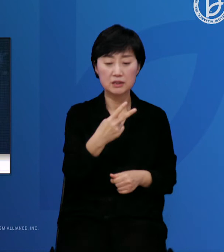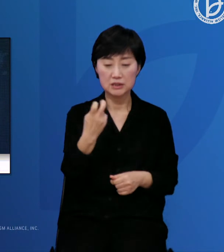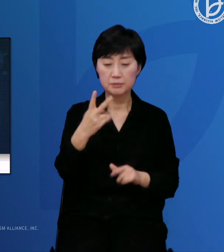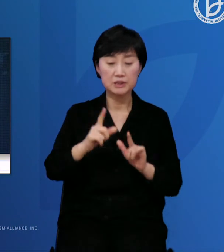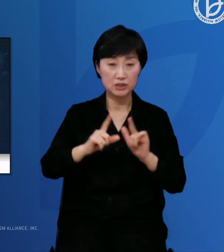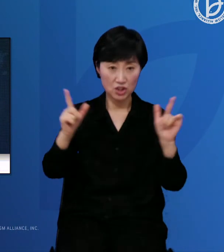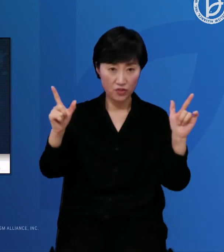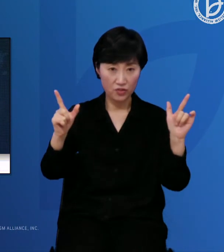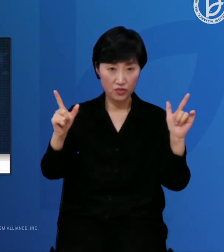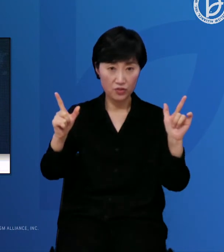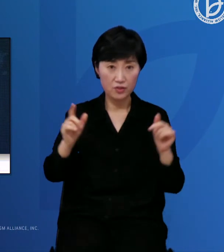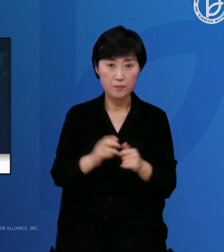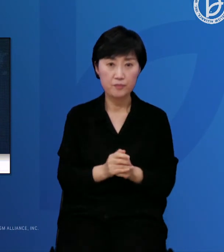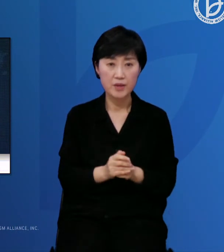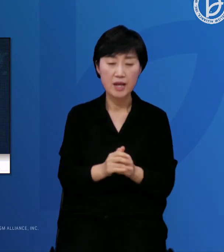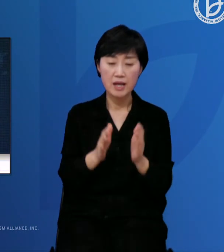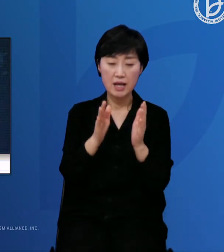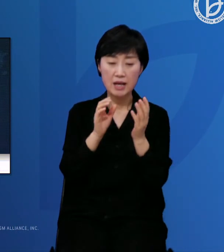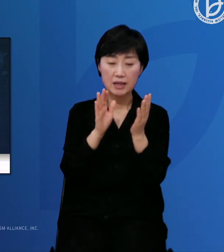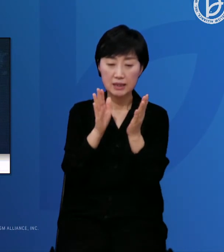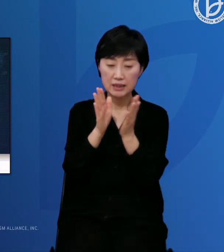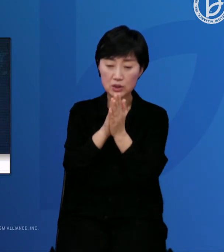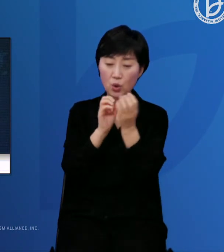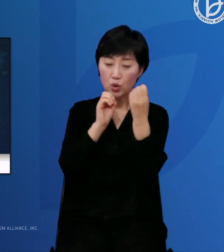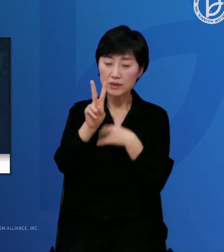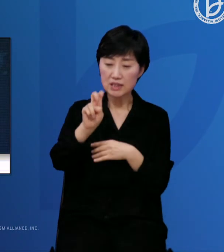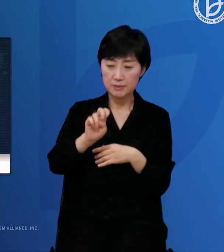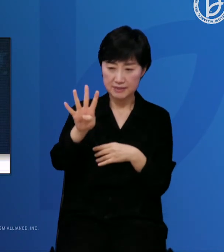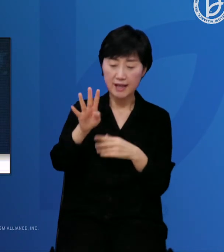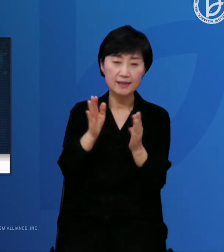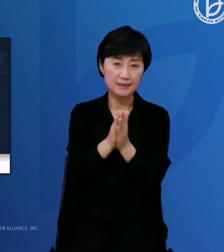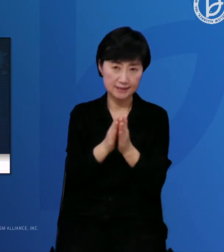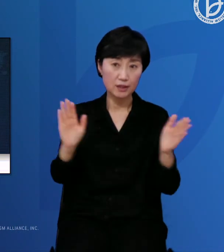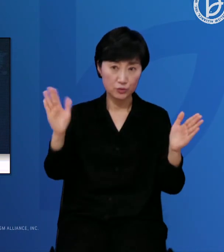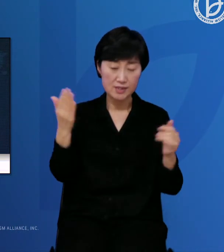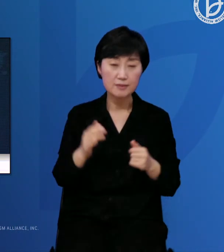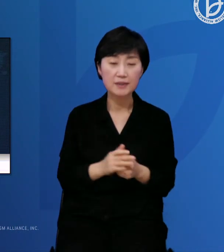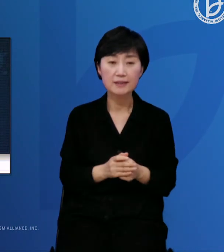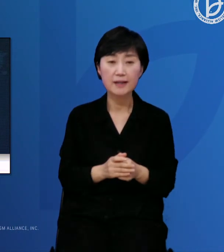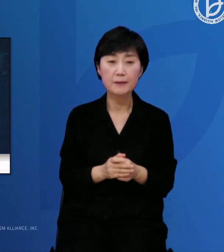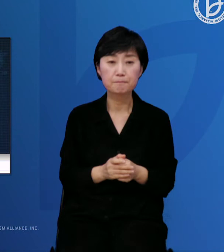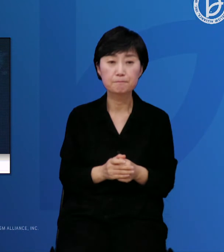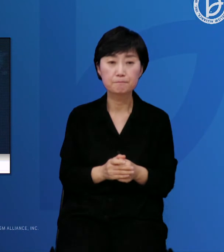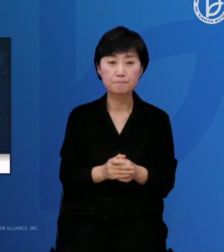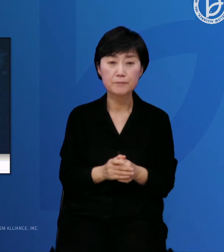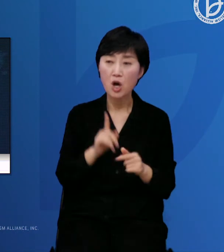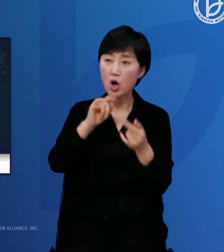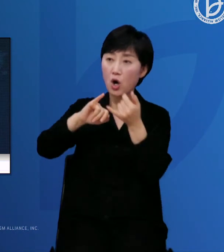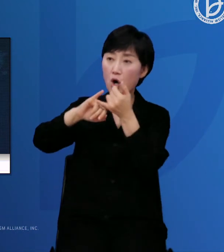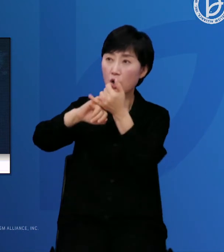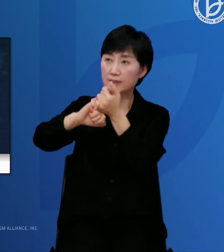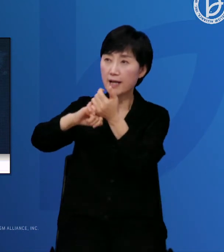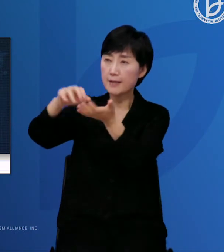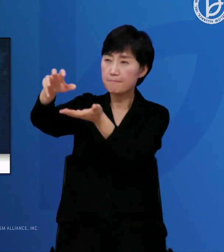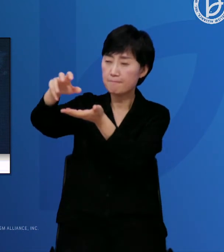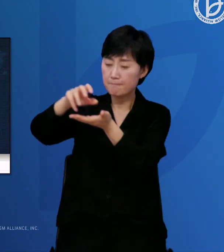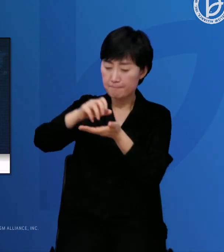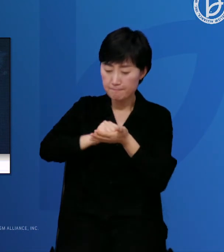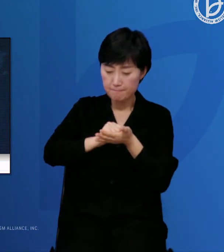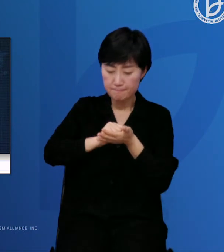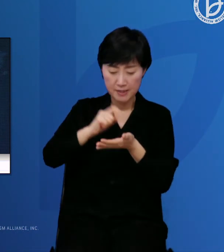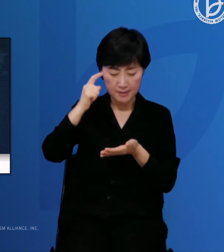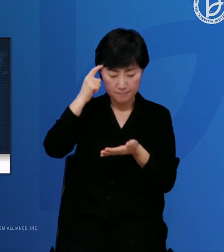2022년 제123 RUTC 응답 24의 한 해가 밝았습니다. 성취될 언약의 말씀을 깊이